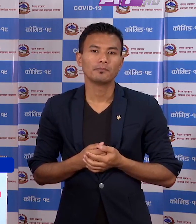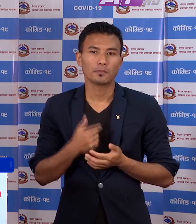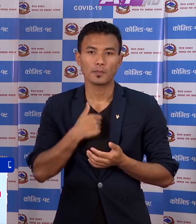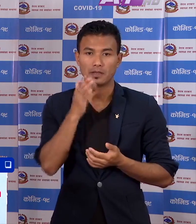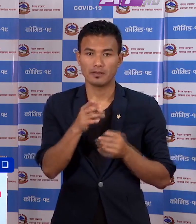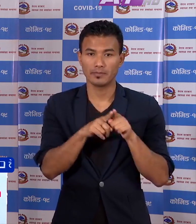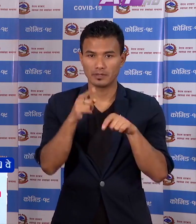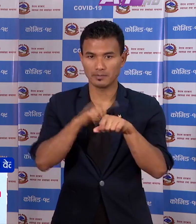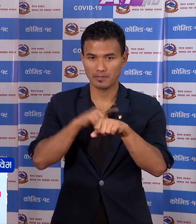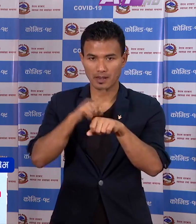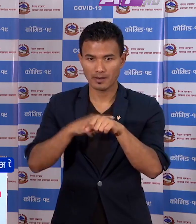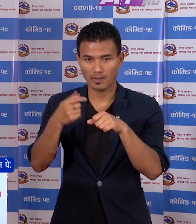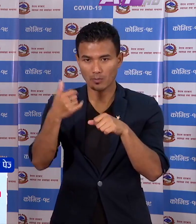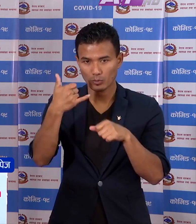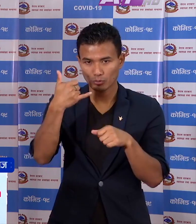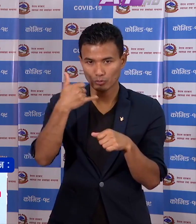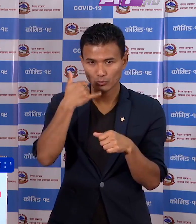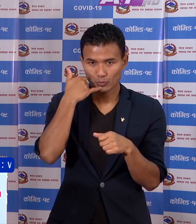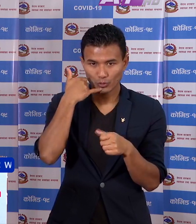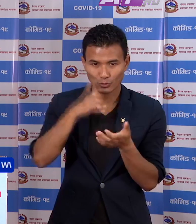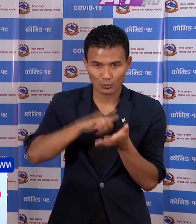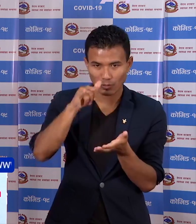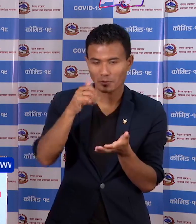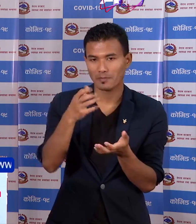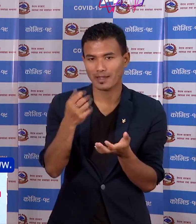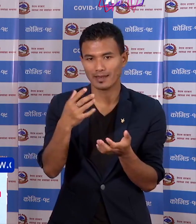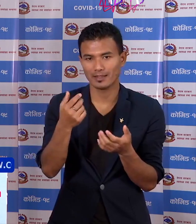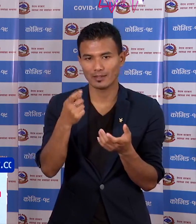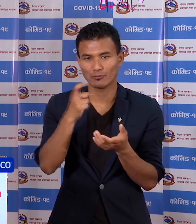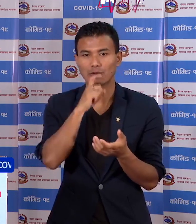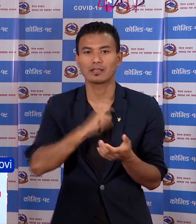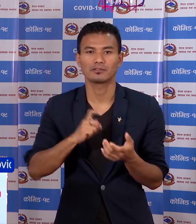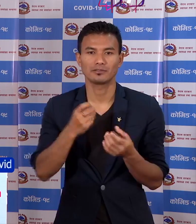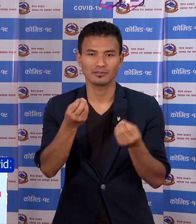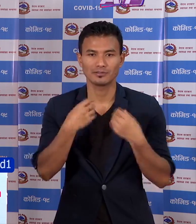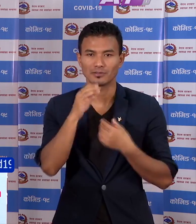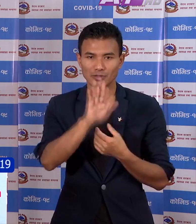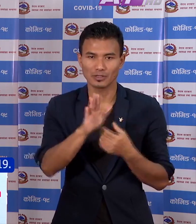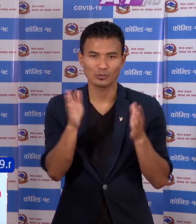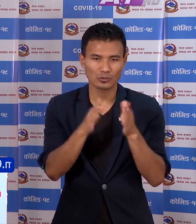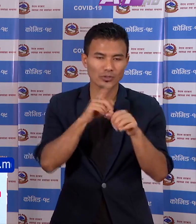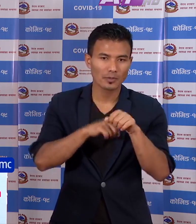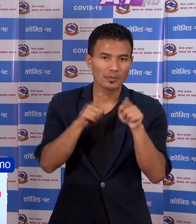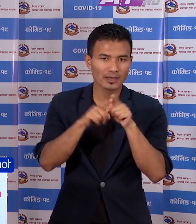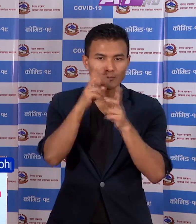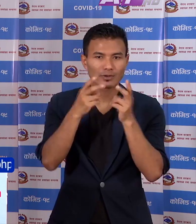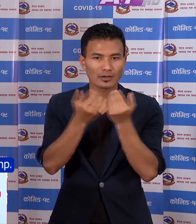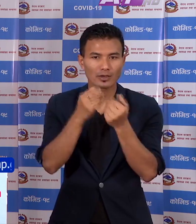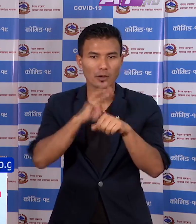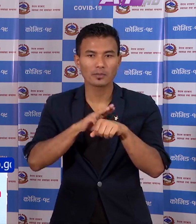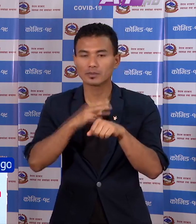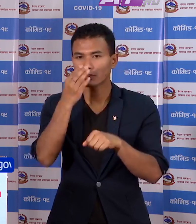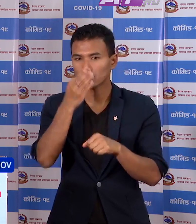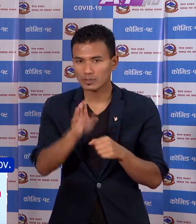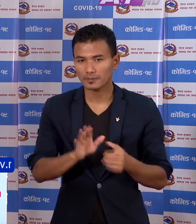मैले पनी बेला बेला मा फोन उठाउन नपा आयको गुणाश्वारू पनी यारले गरनी हुँँछ वा च्मटो समय मा त्रिकुडा गरनी अफसर हुँँछ